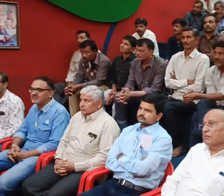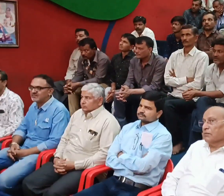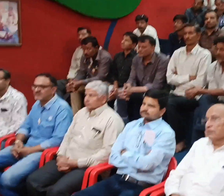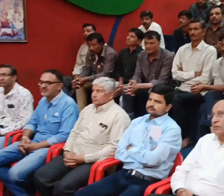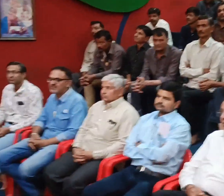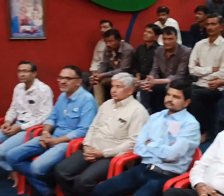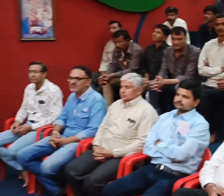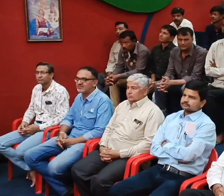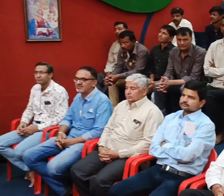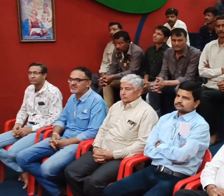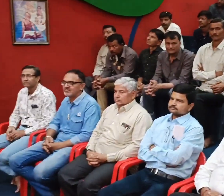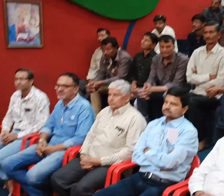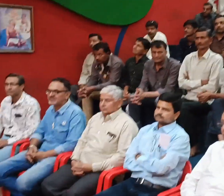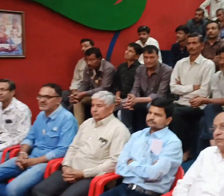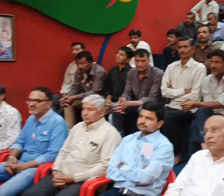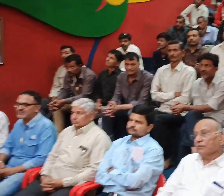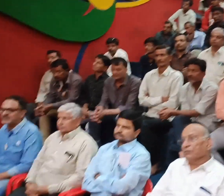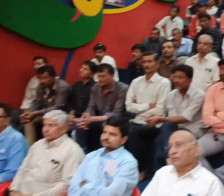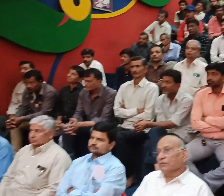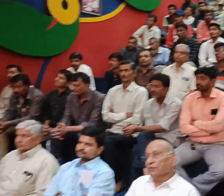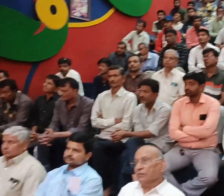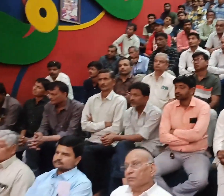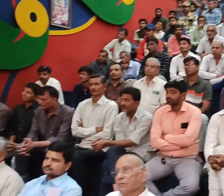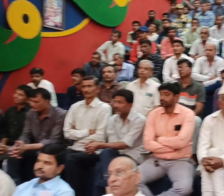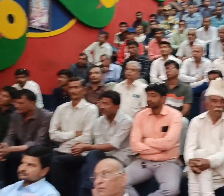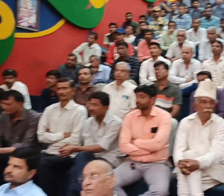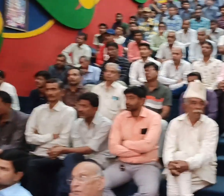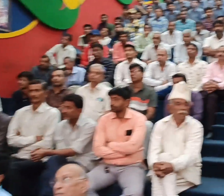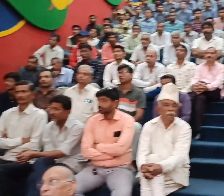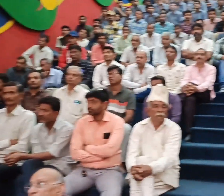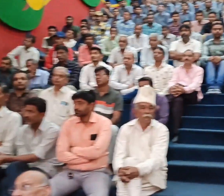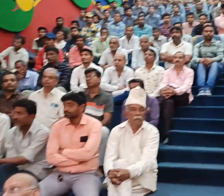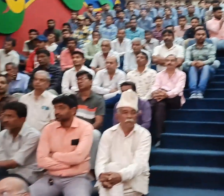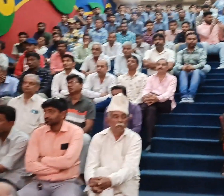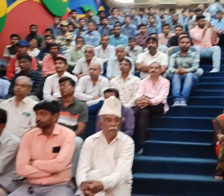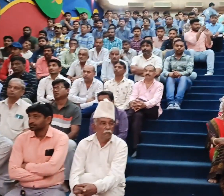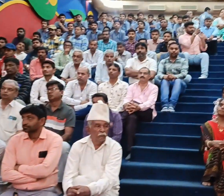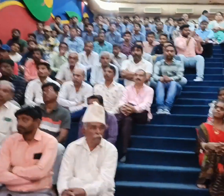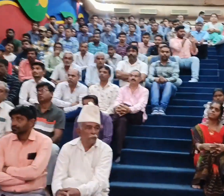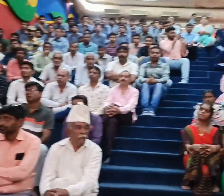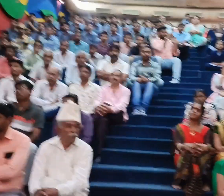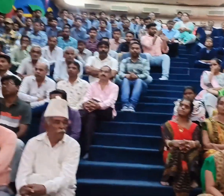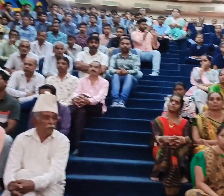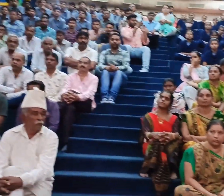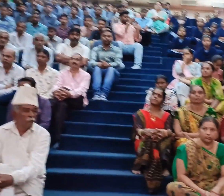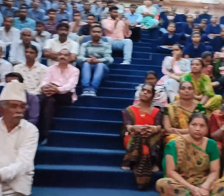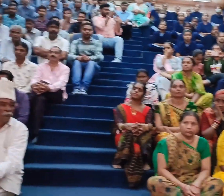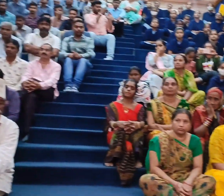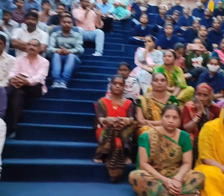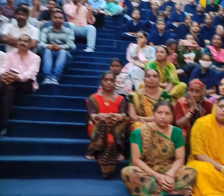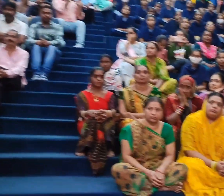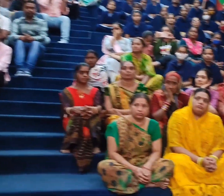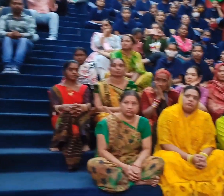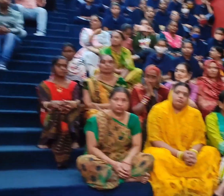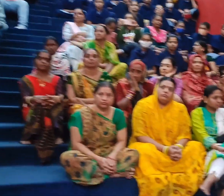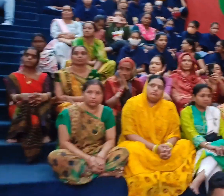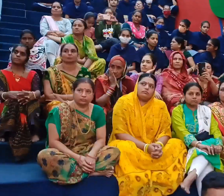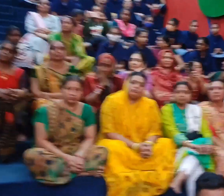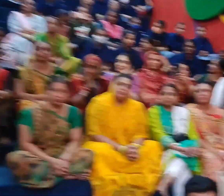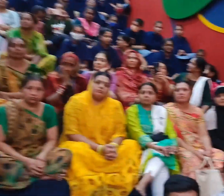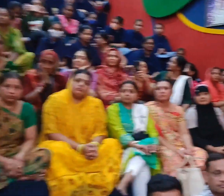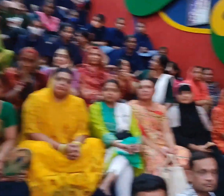अश्विन भाई सूर्यकांत भाई चितेश भाई स्नेहाबेन गृहमाता